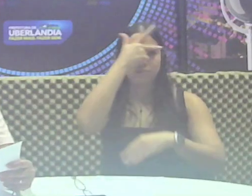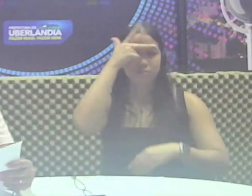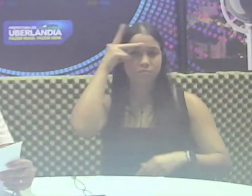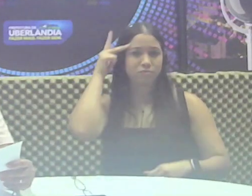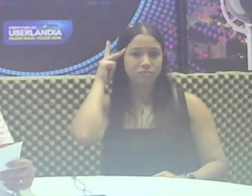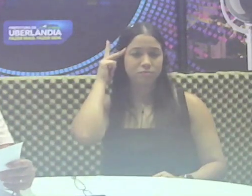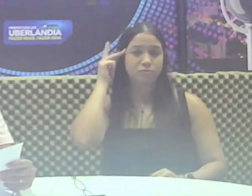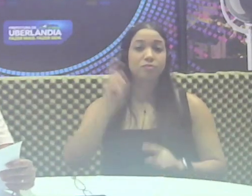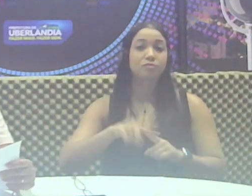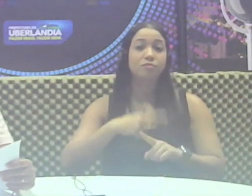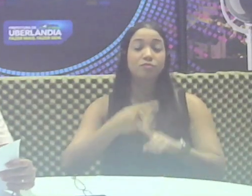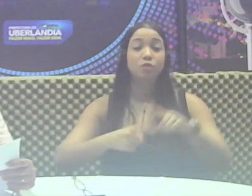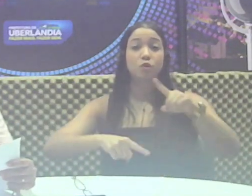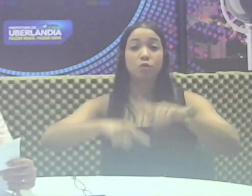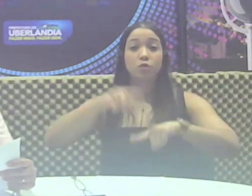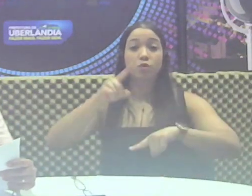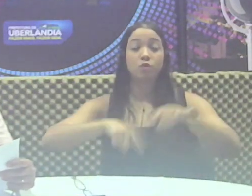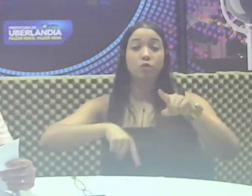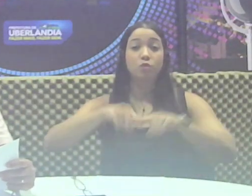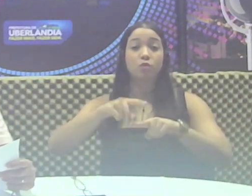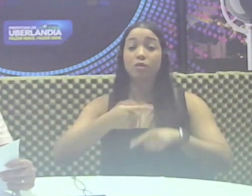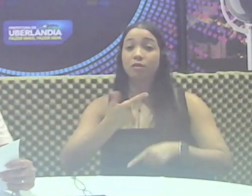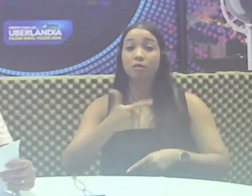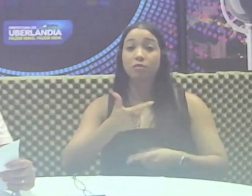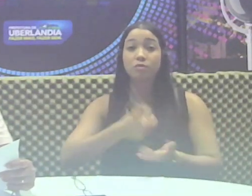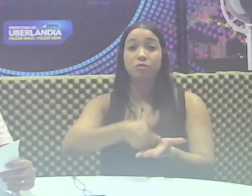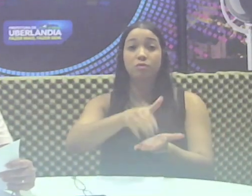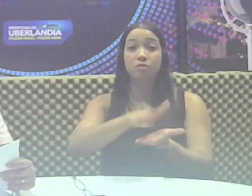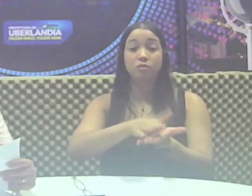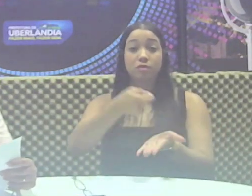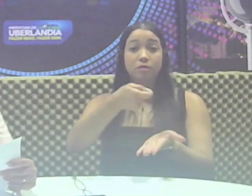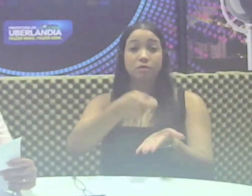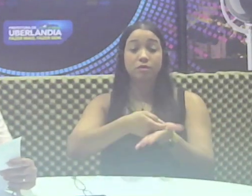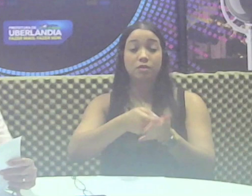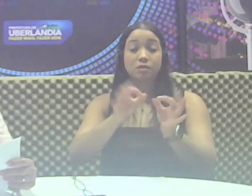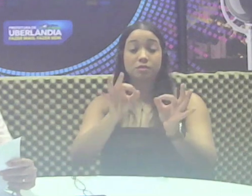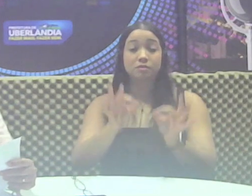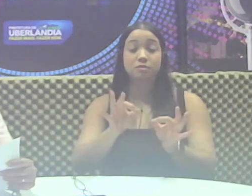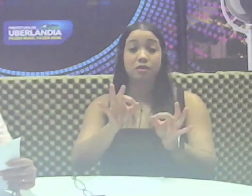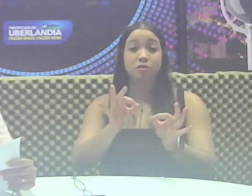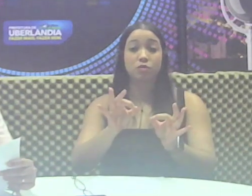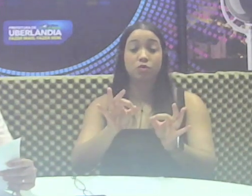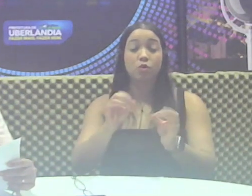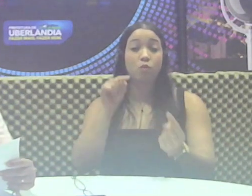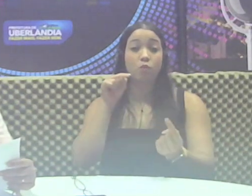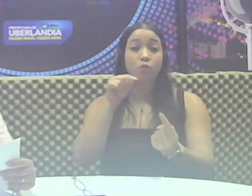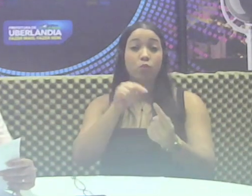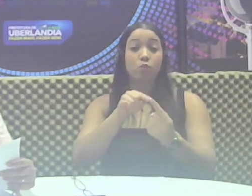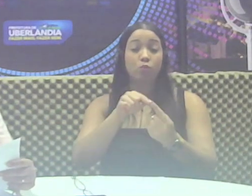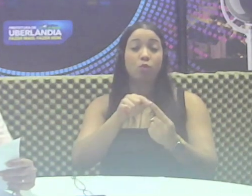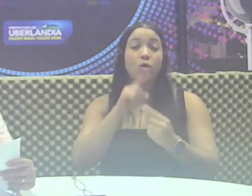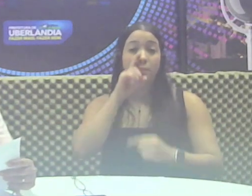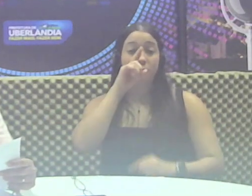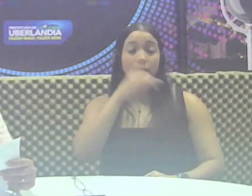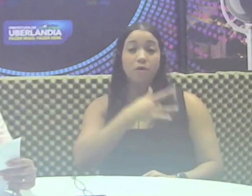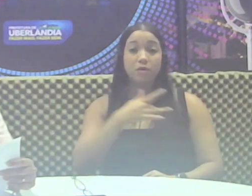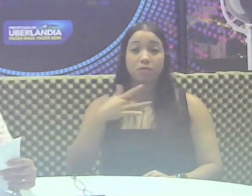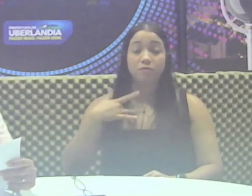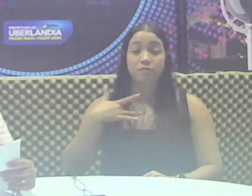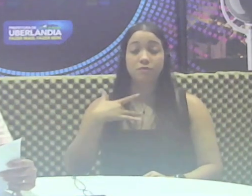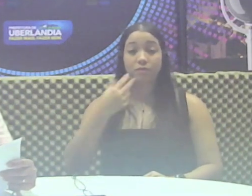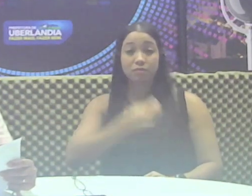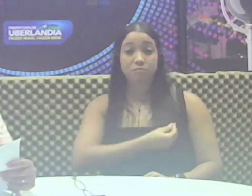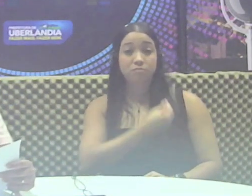o transporte de mercadorias sem comprovação de origem, o que coloca em risco a vida, saúde e segurança